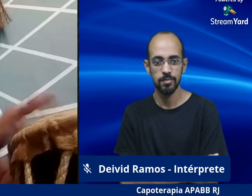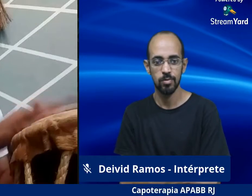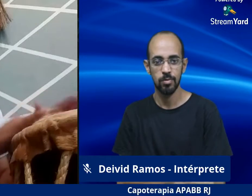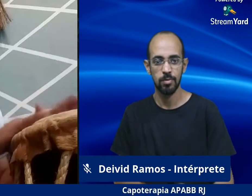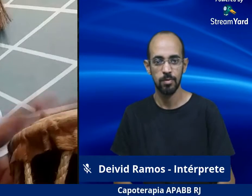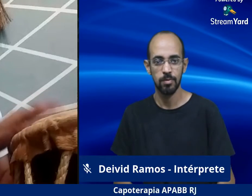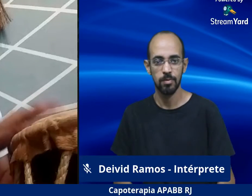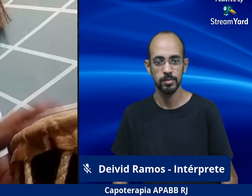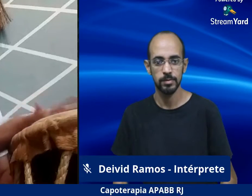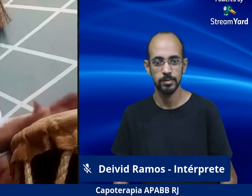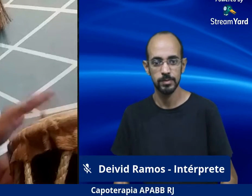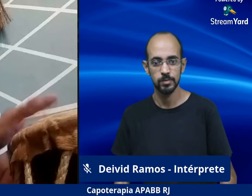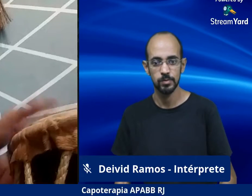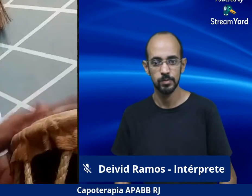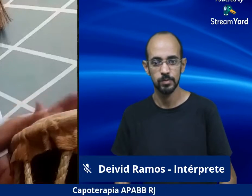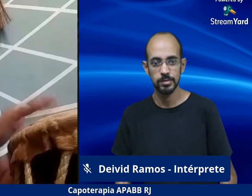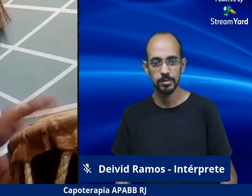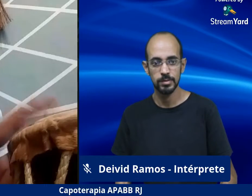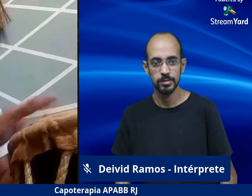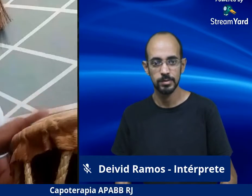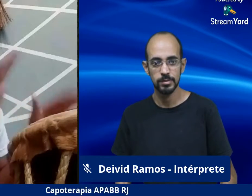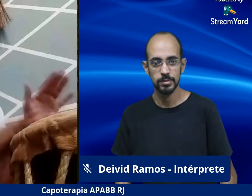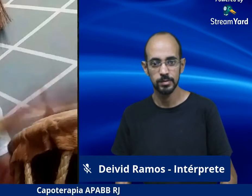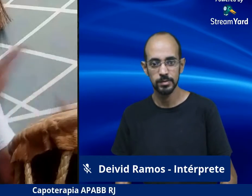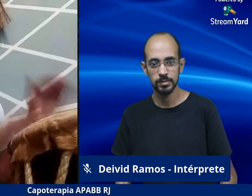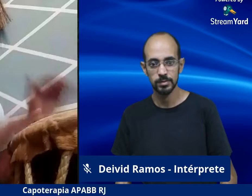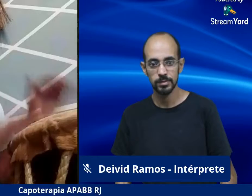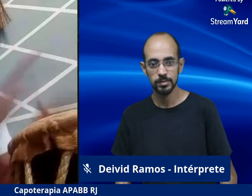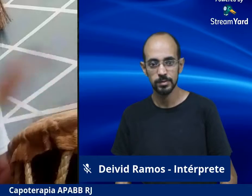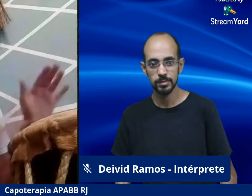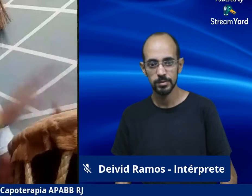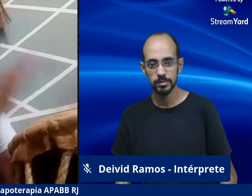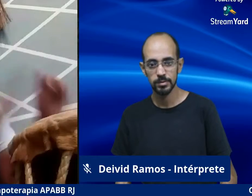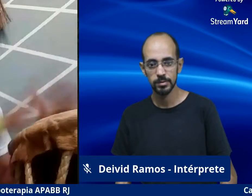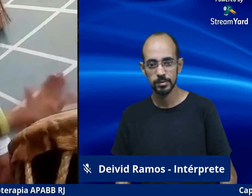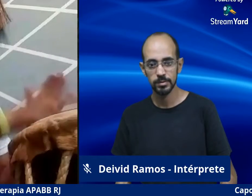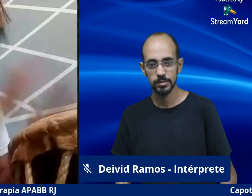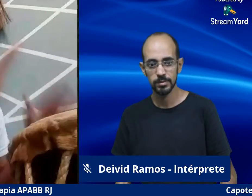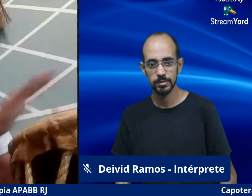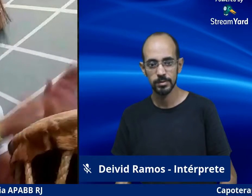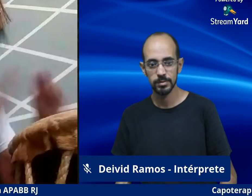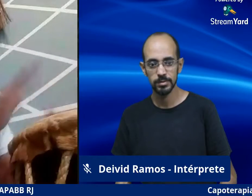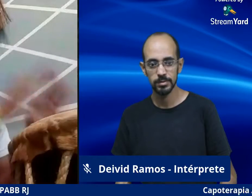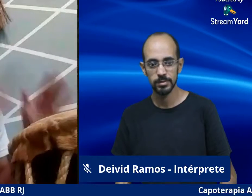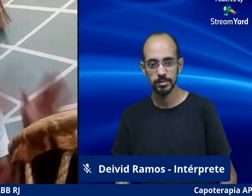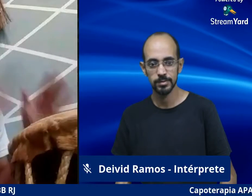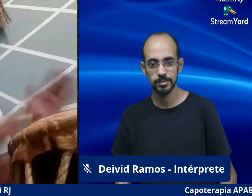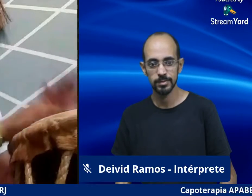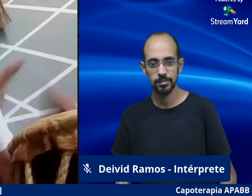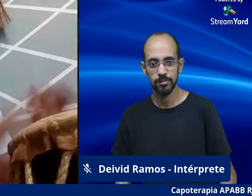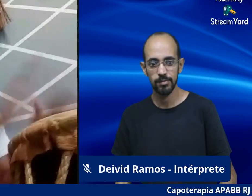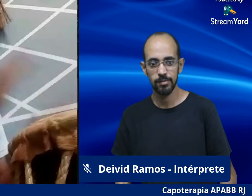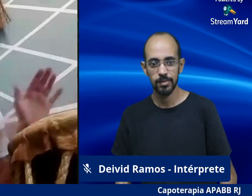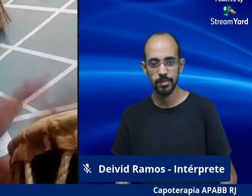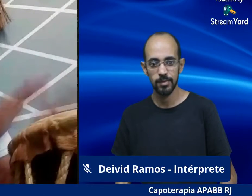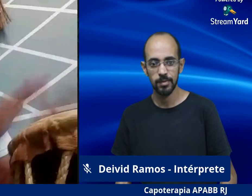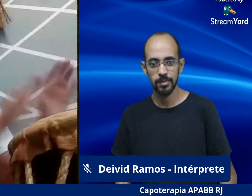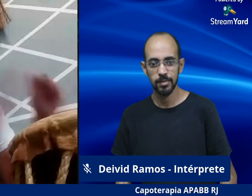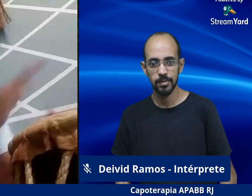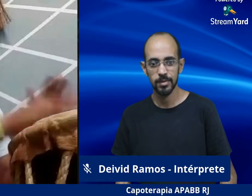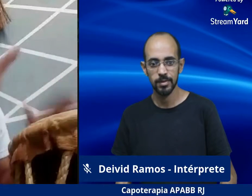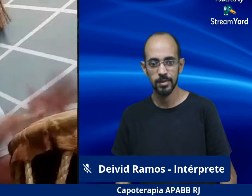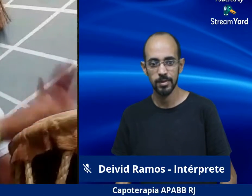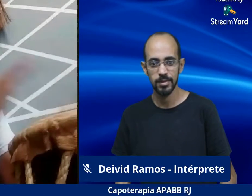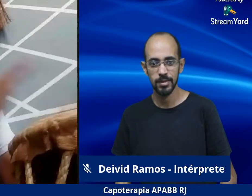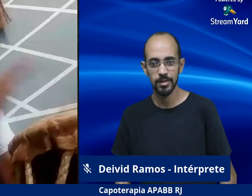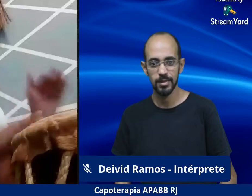vou quarar minha roupa. Seu guarda civil não quer a roupa no parador.